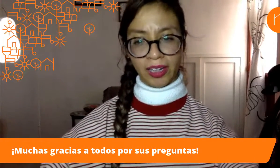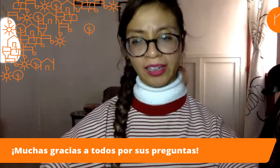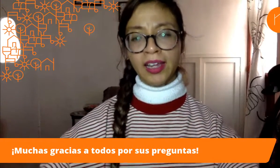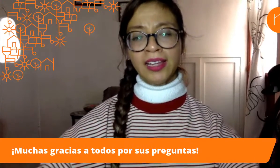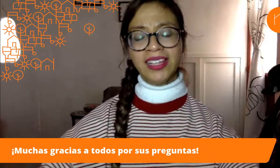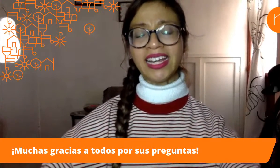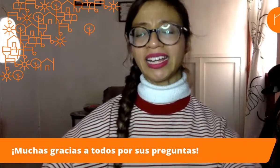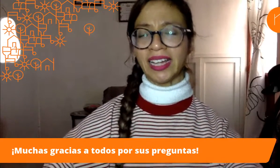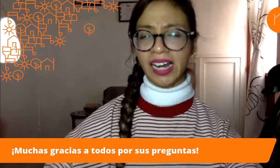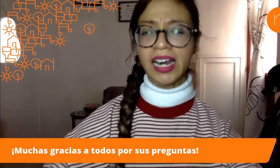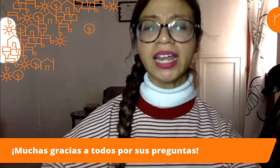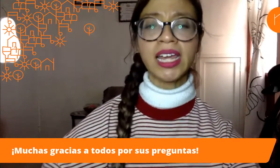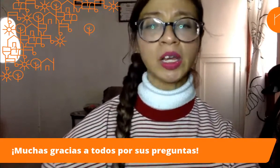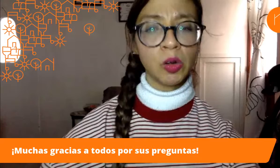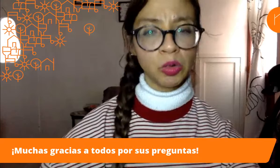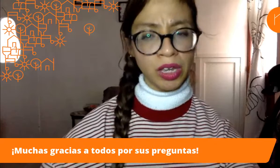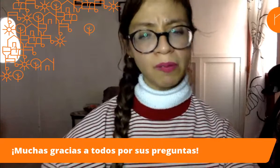comunidad digital inclusiva